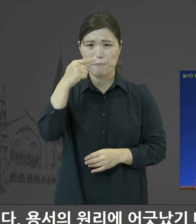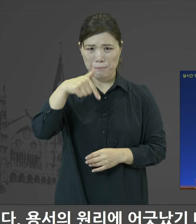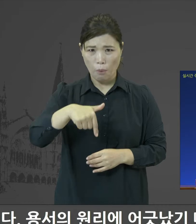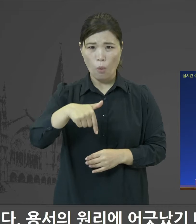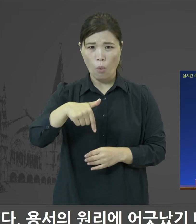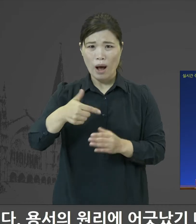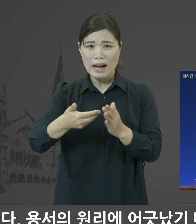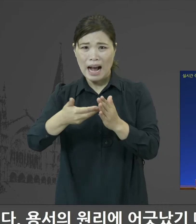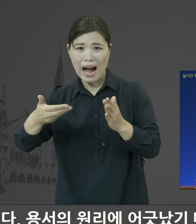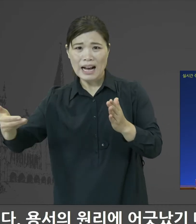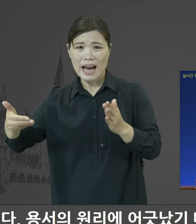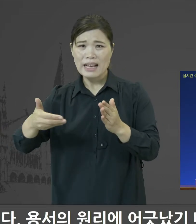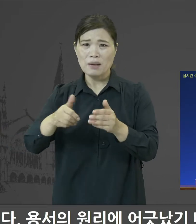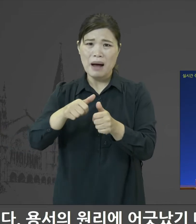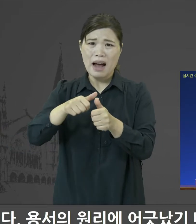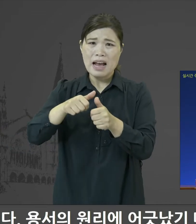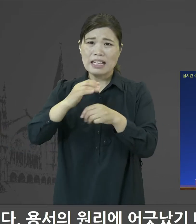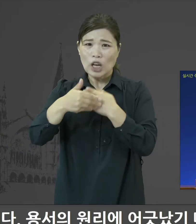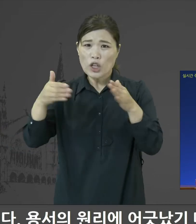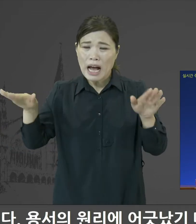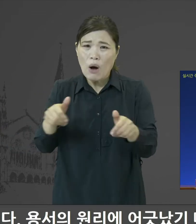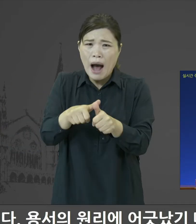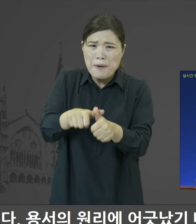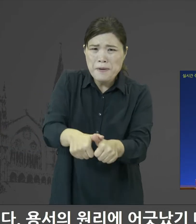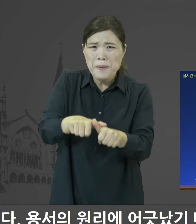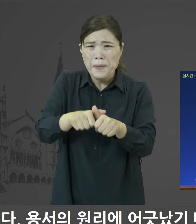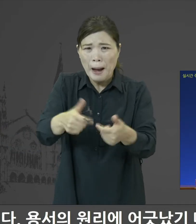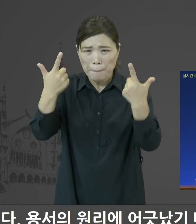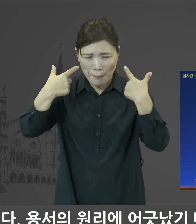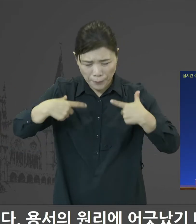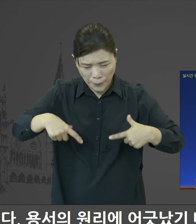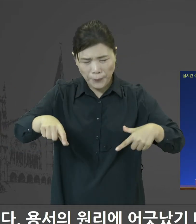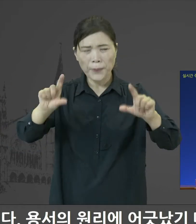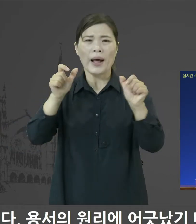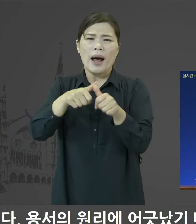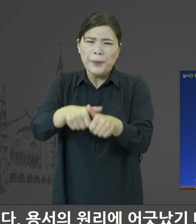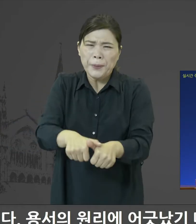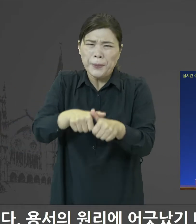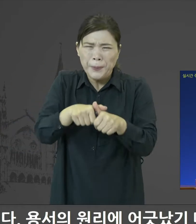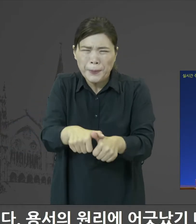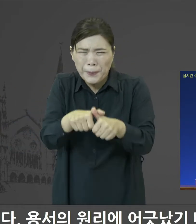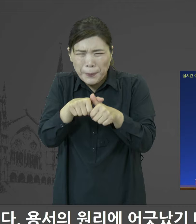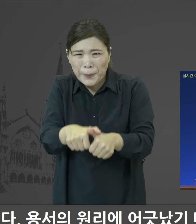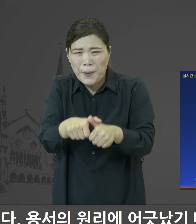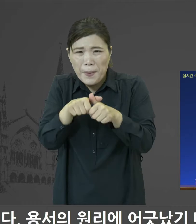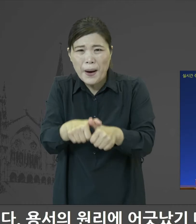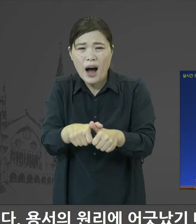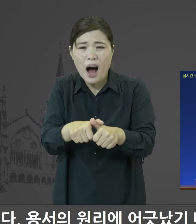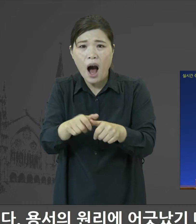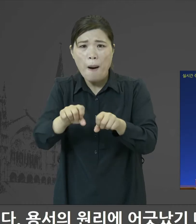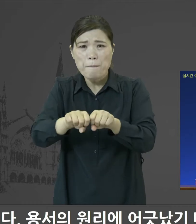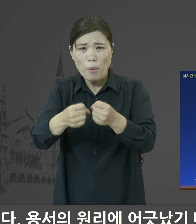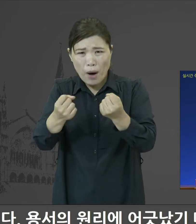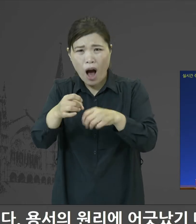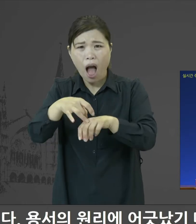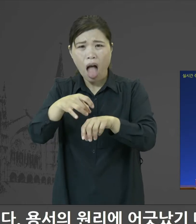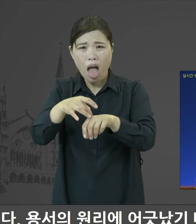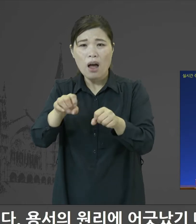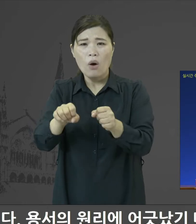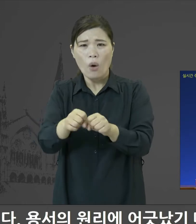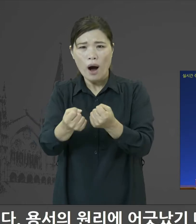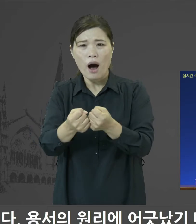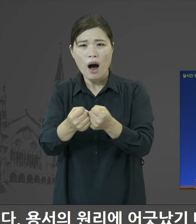천사와 씨름했던 그 장면 기억하시죠? 밤새 씨름해갖고 환도뼈가 부러지도록 천사와 씨름해서 결국은 이긴